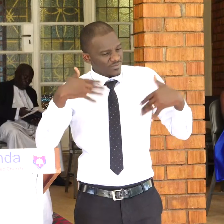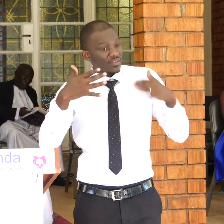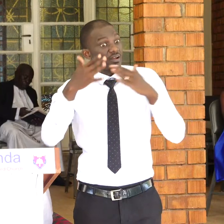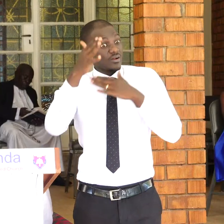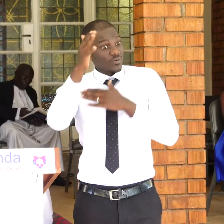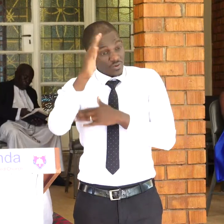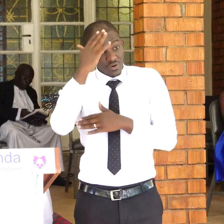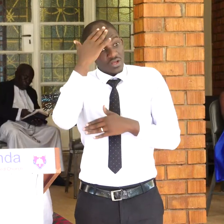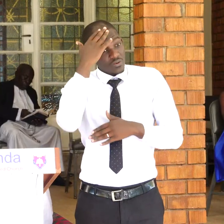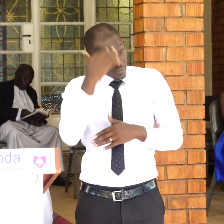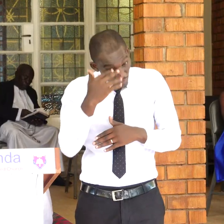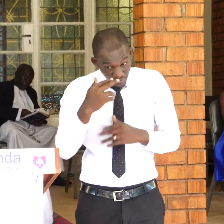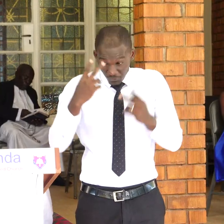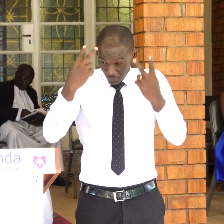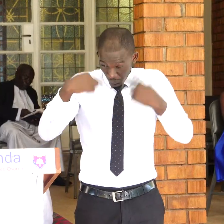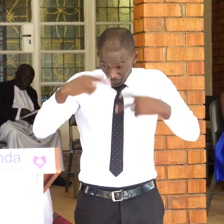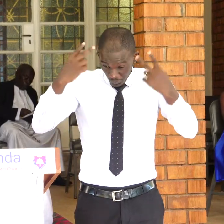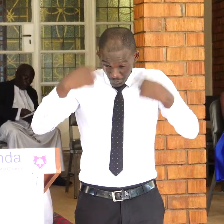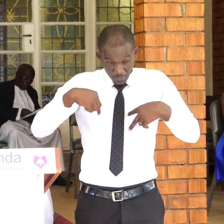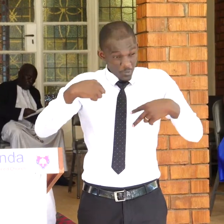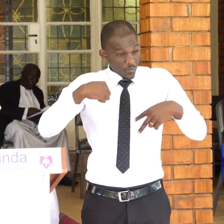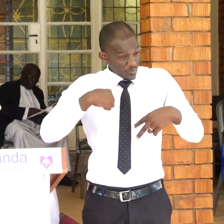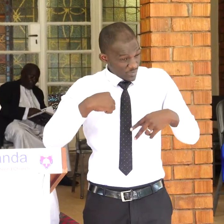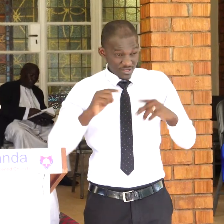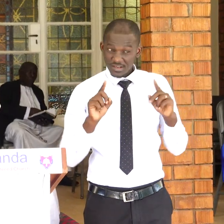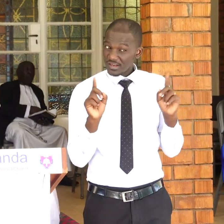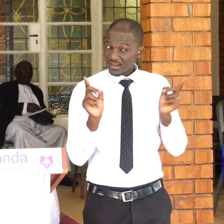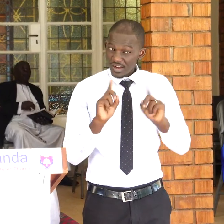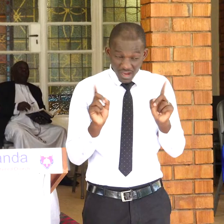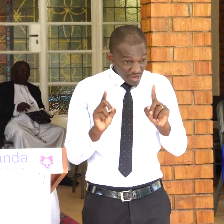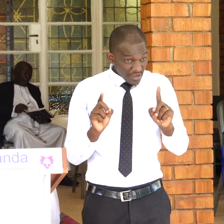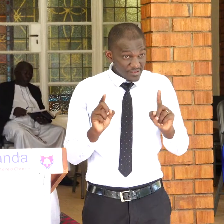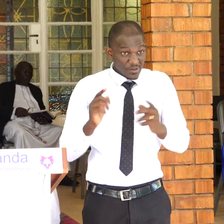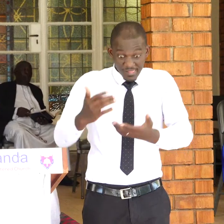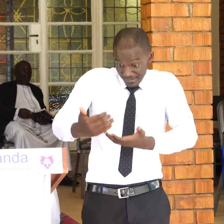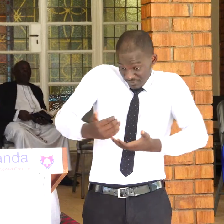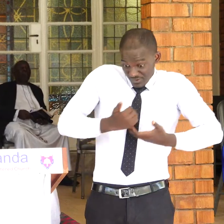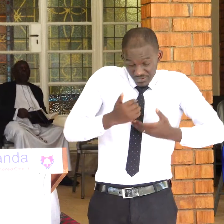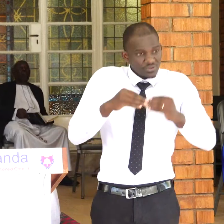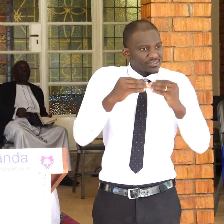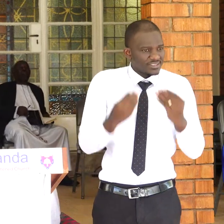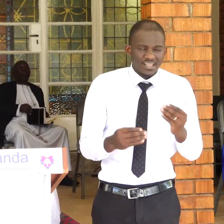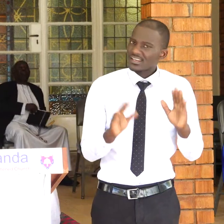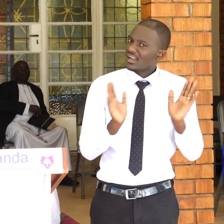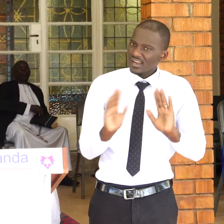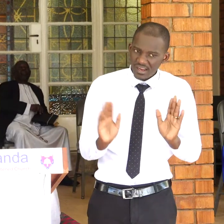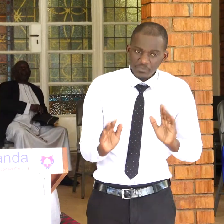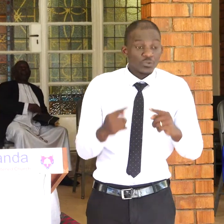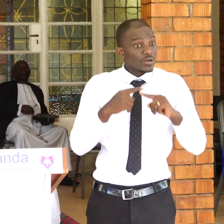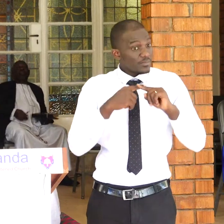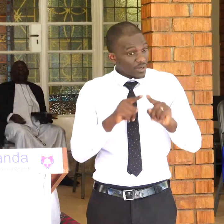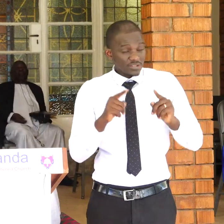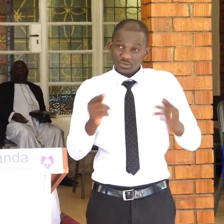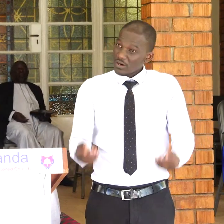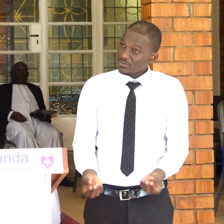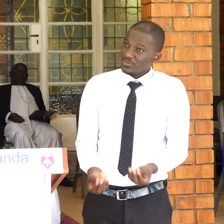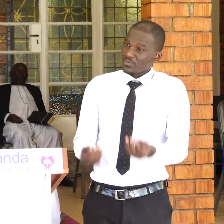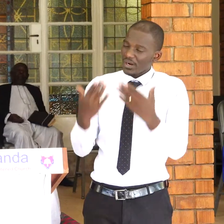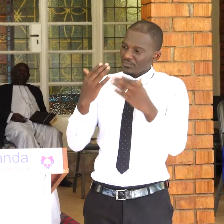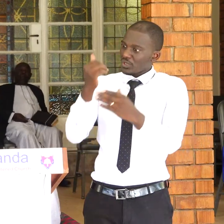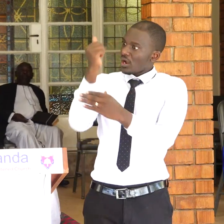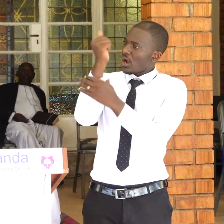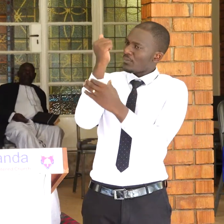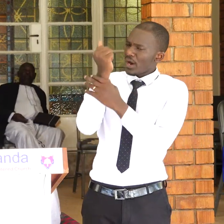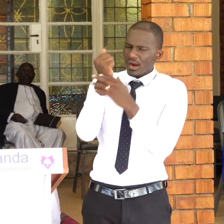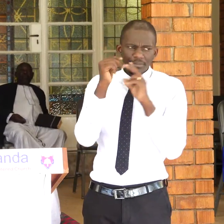kubanga tonyomye kubanga tonyimye mwanawo omwanawo omu Ibrahimu nayimusa